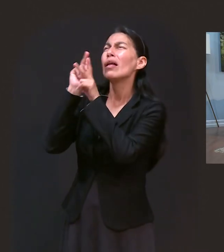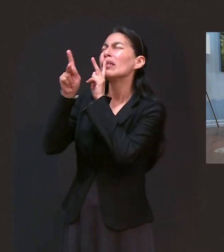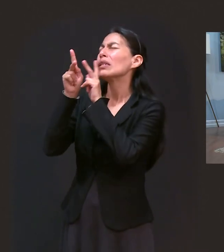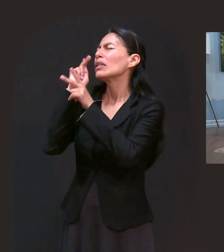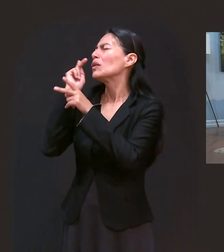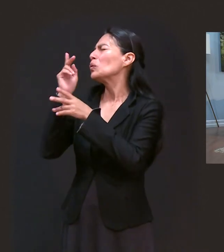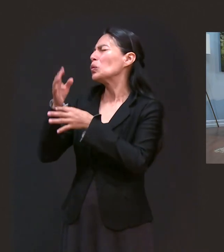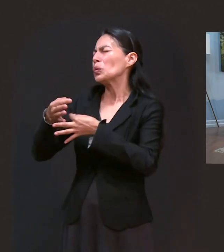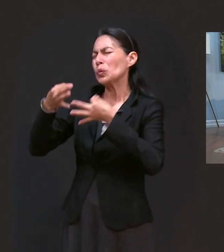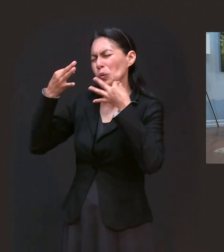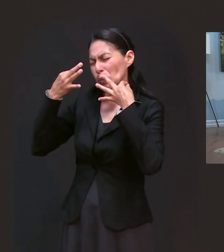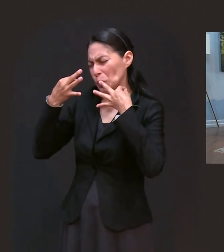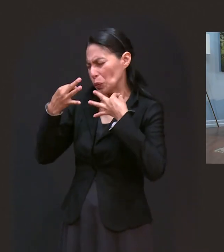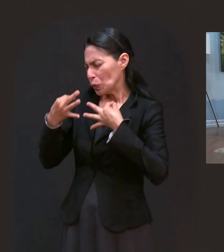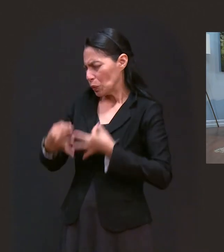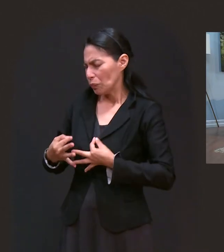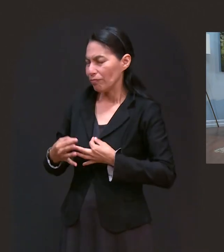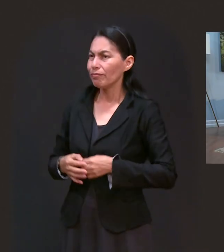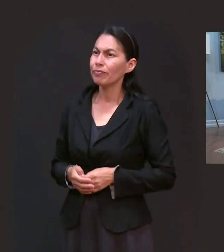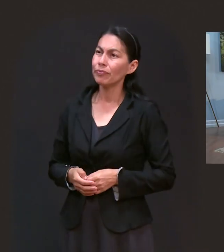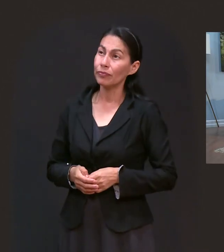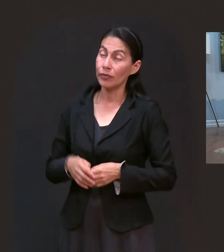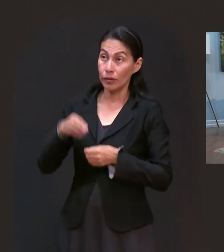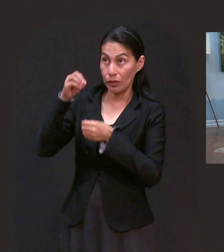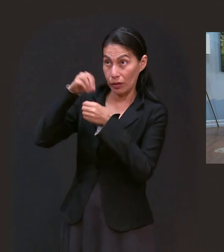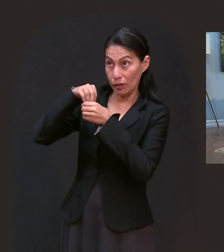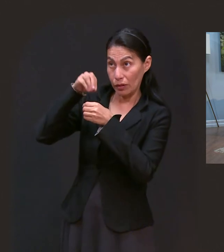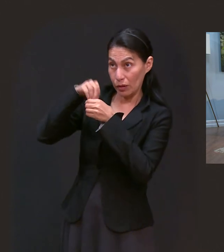la oración es un diálogo profundo